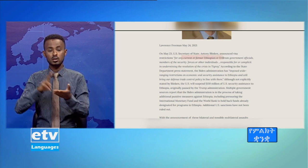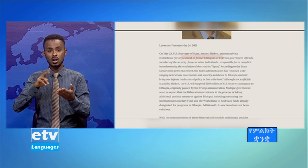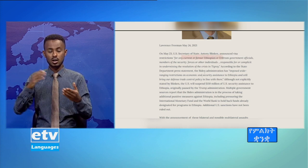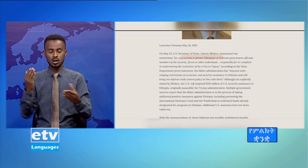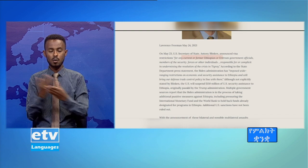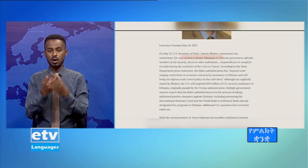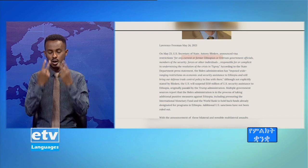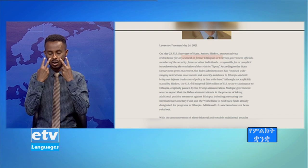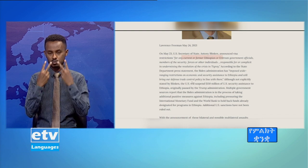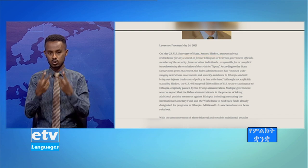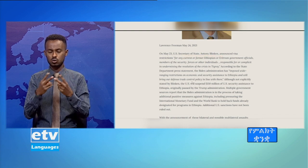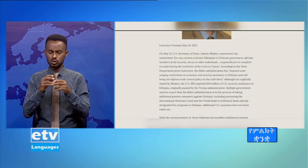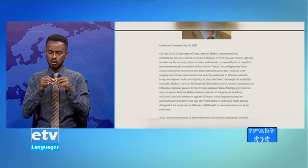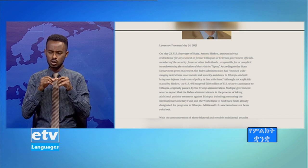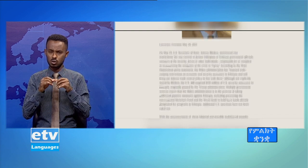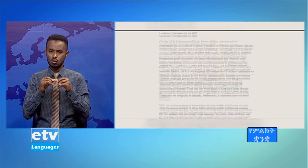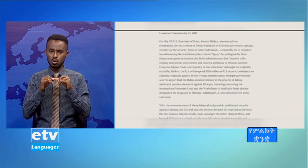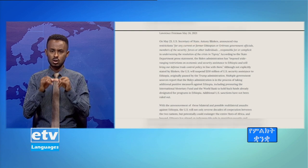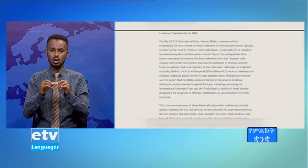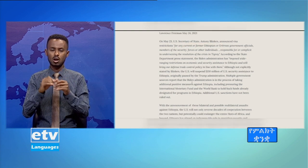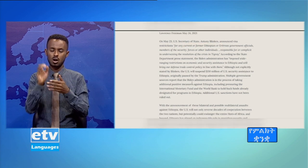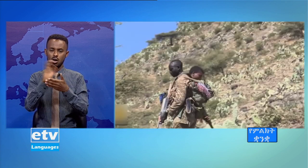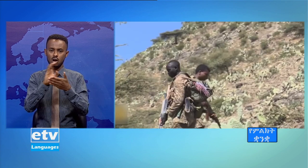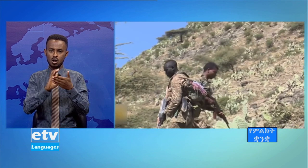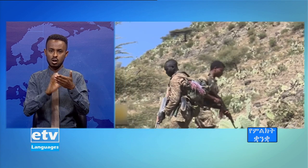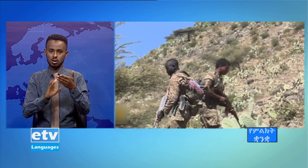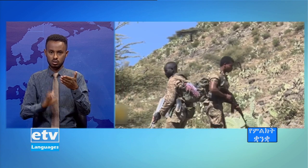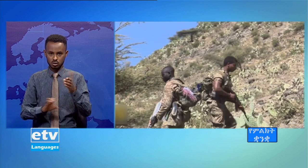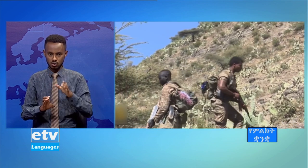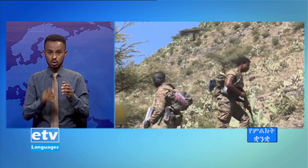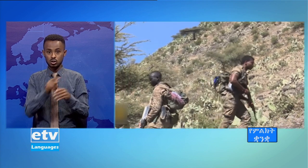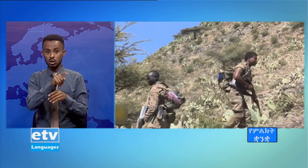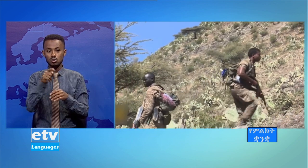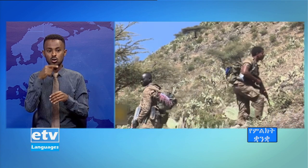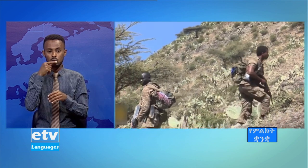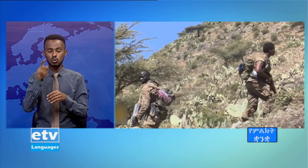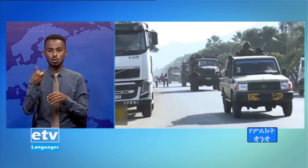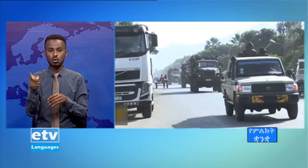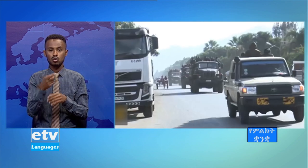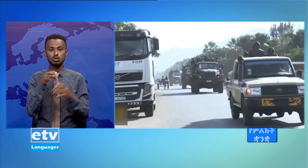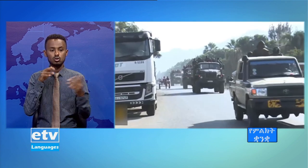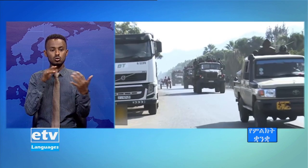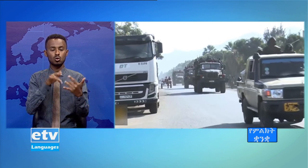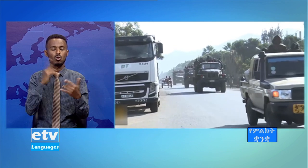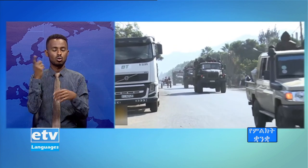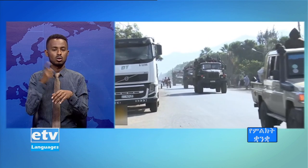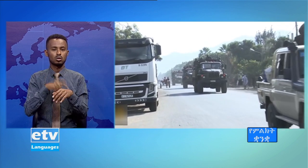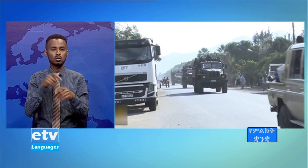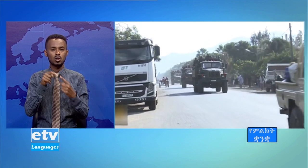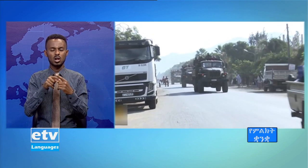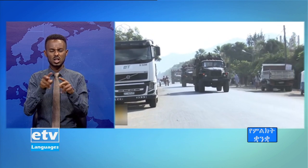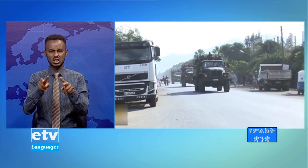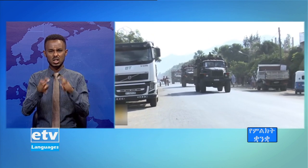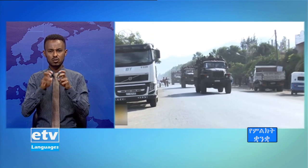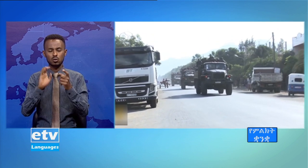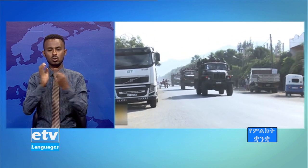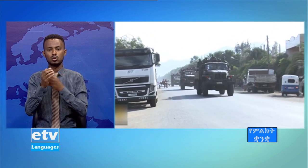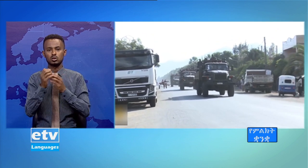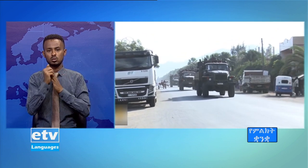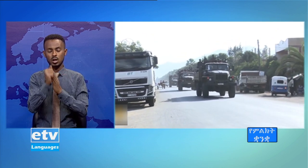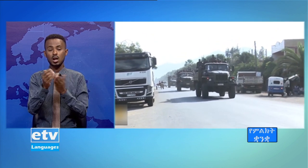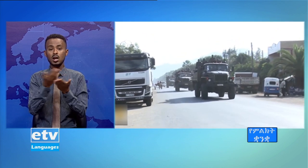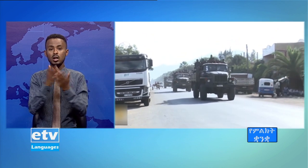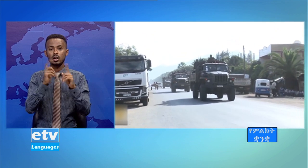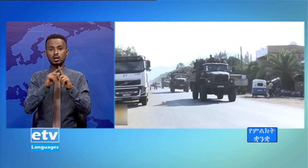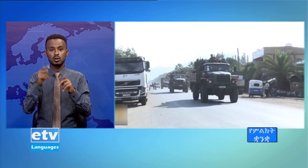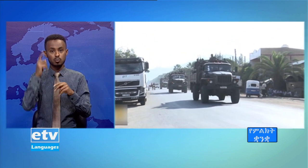እቀባ አስመልክተው ዘለግ ያለ ሀተታ ጽፈዋል። እሳቸው እንደሚሉት ከሆነ ጦርነት ሁልጊዜም ወደ አስከፊ ሁነቶች ይመራል። ነገር